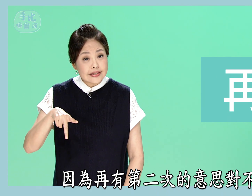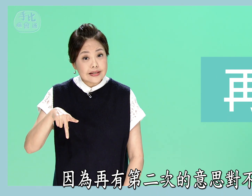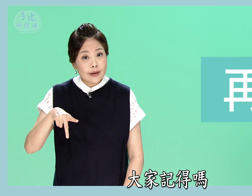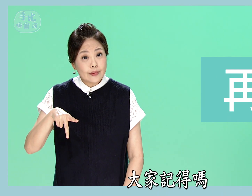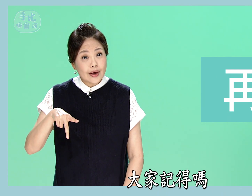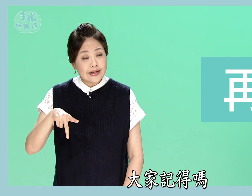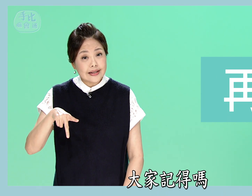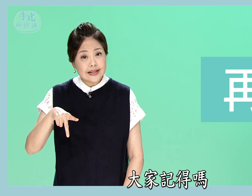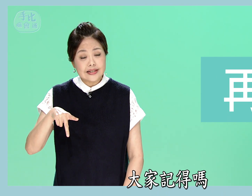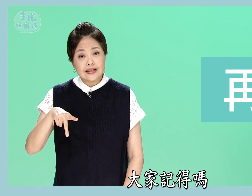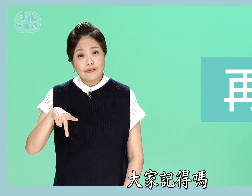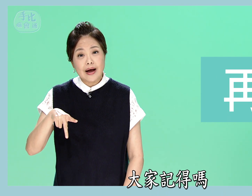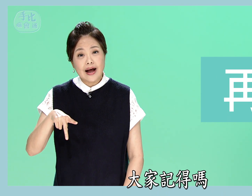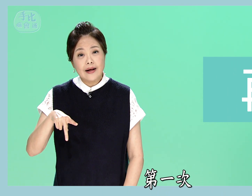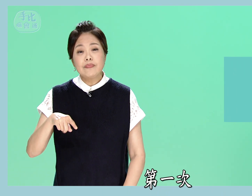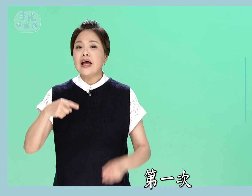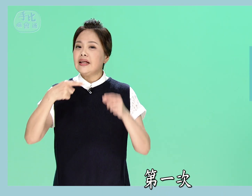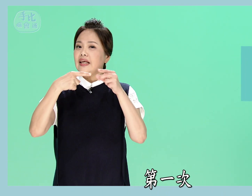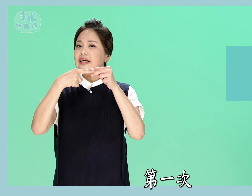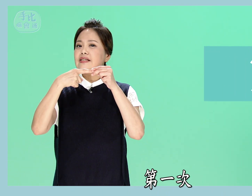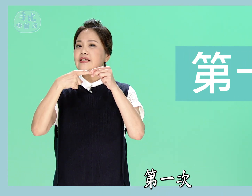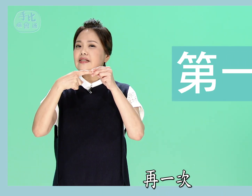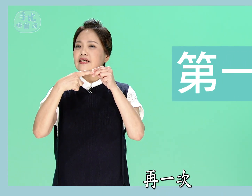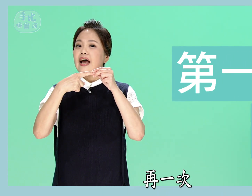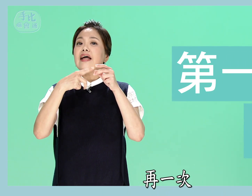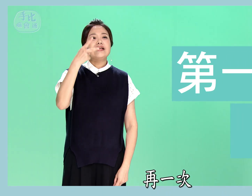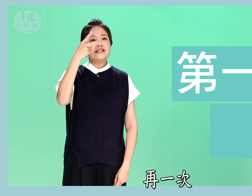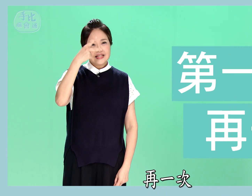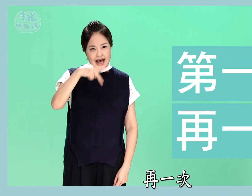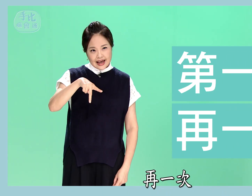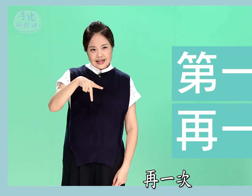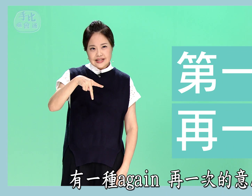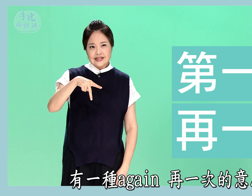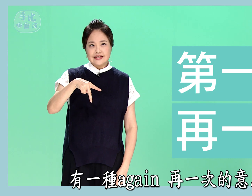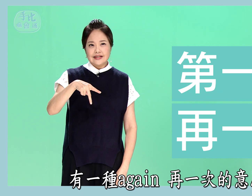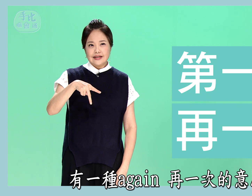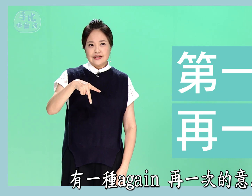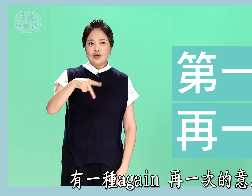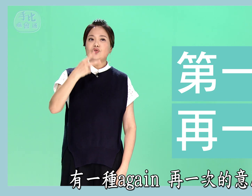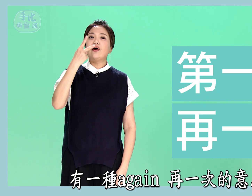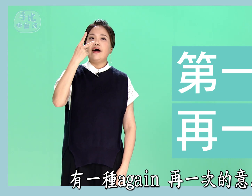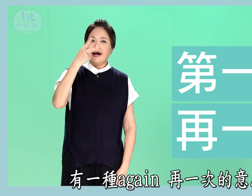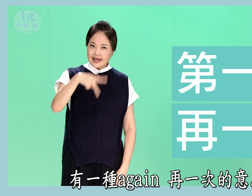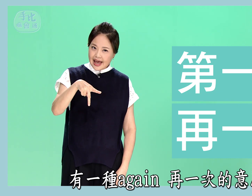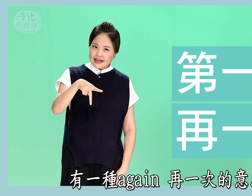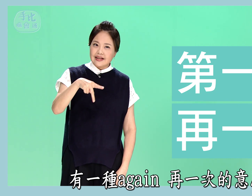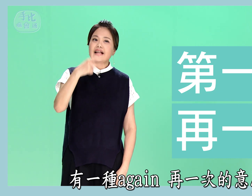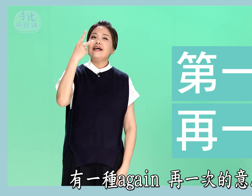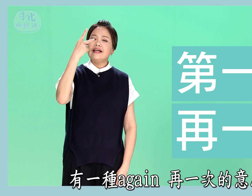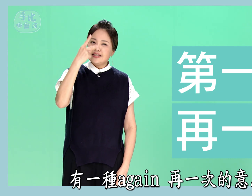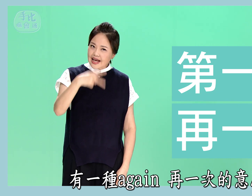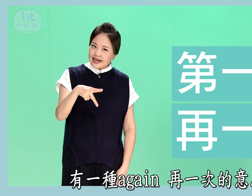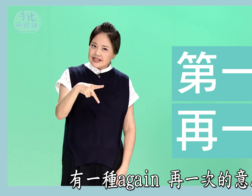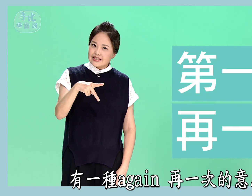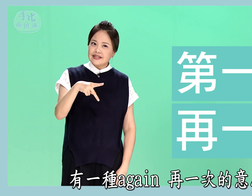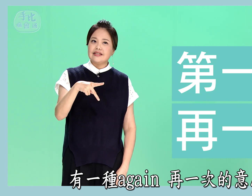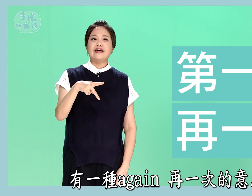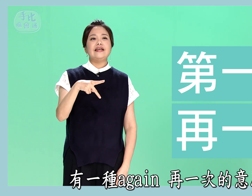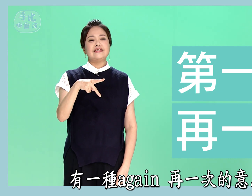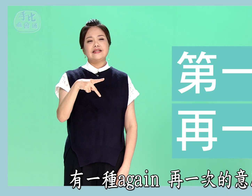对不对？大家记得吗？第一次，再一次，有一种 again。再一次的意思，